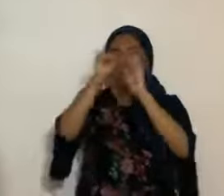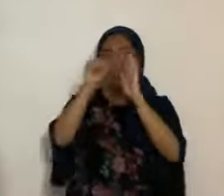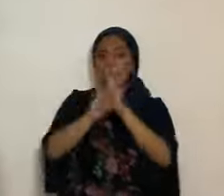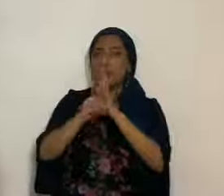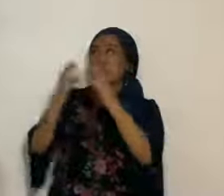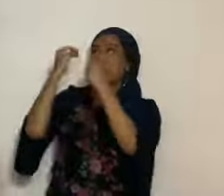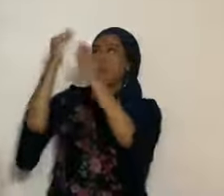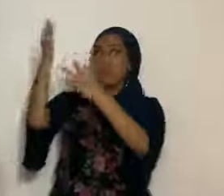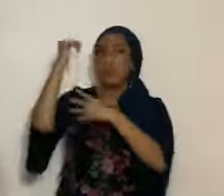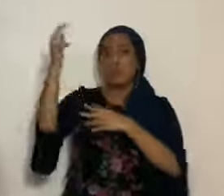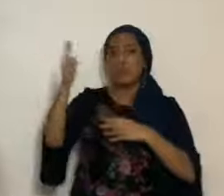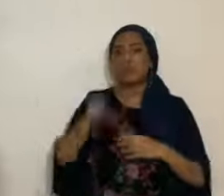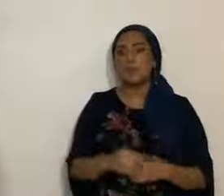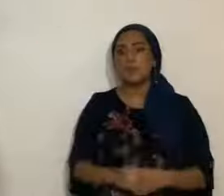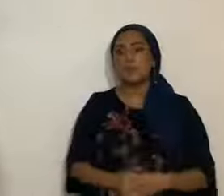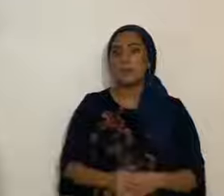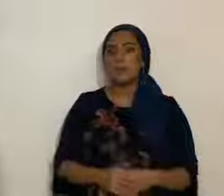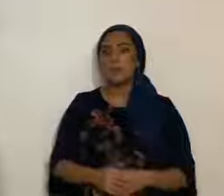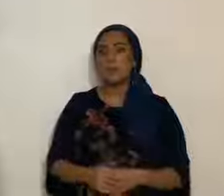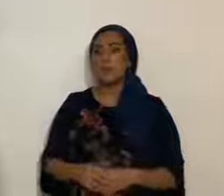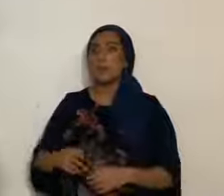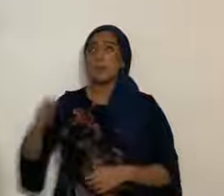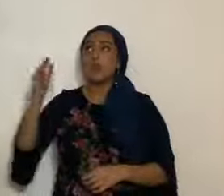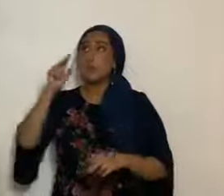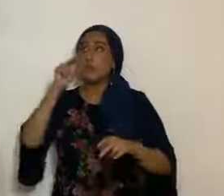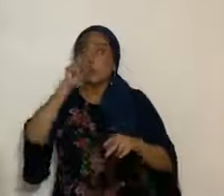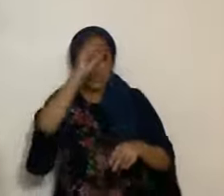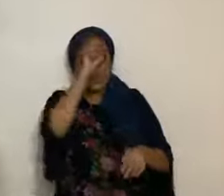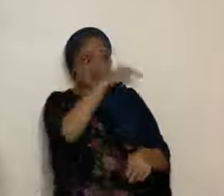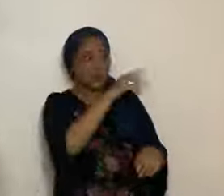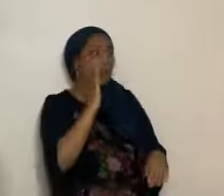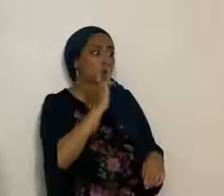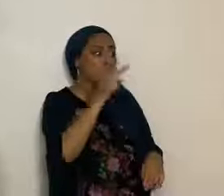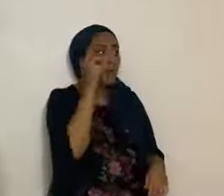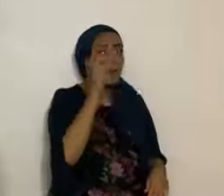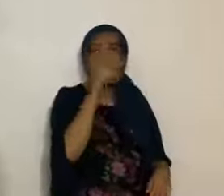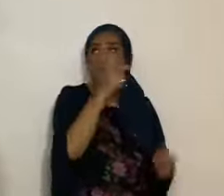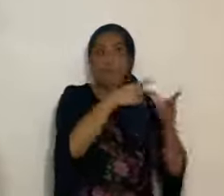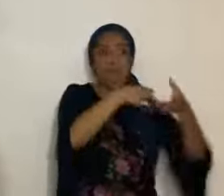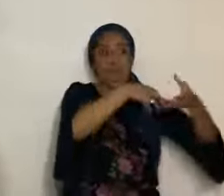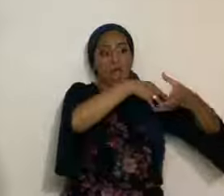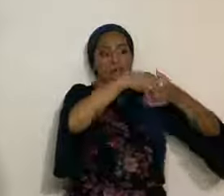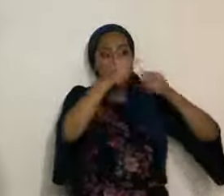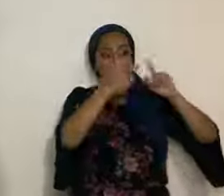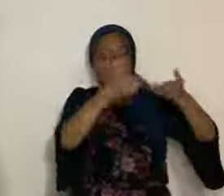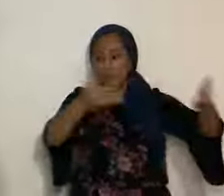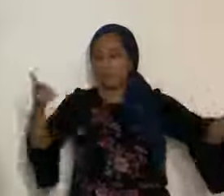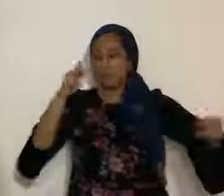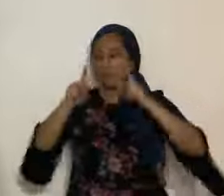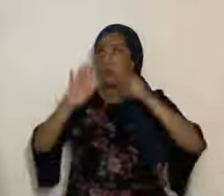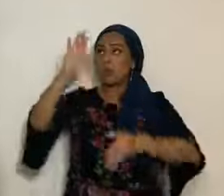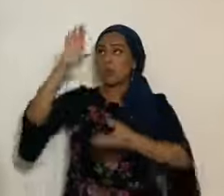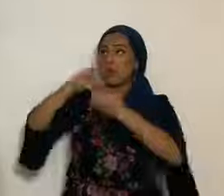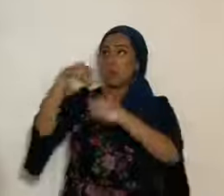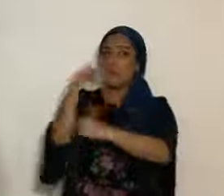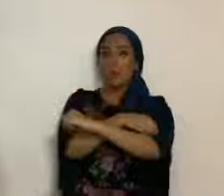a Yahweh: lo oirán luego los egipcios, porque de en medio de ellos sacaste a este pueblo con tu poder. Y lo dirán